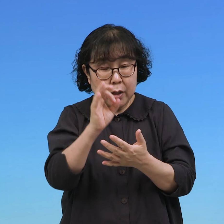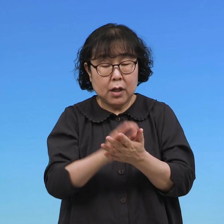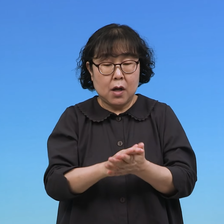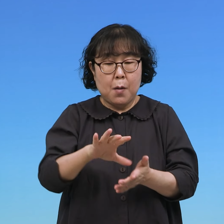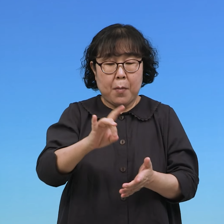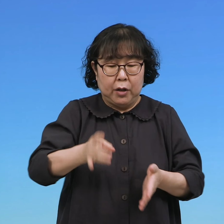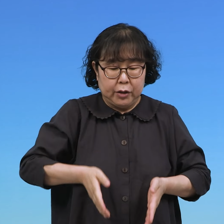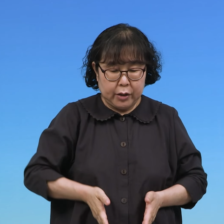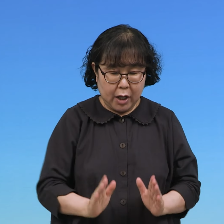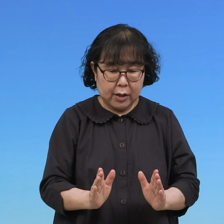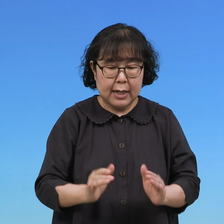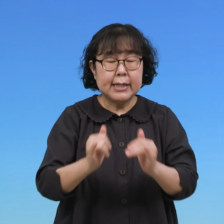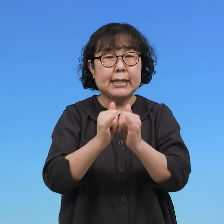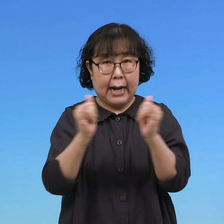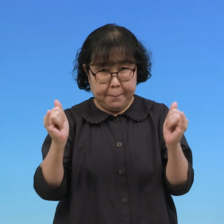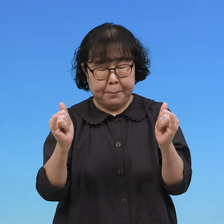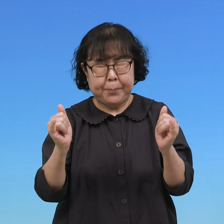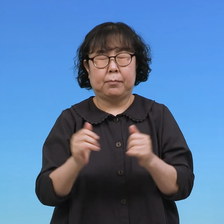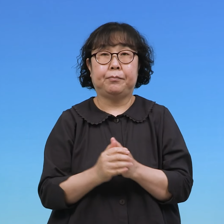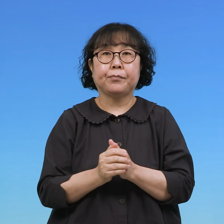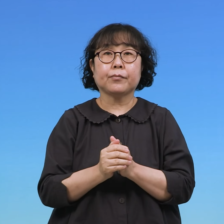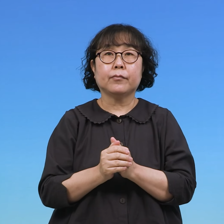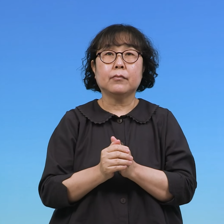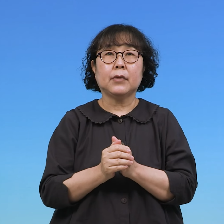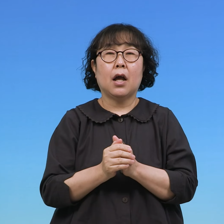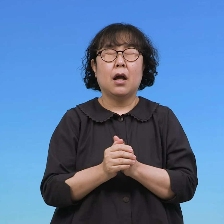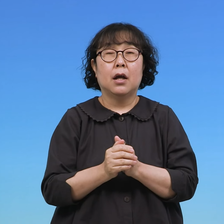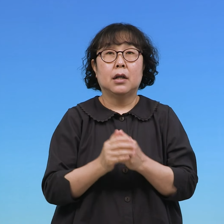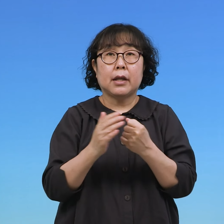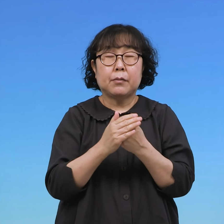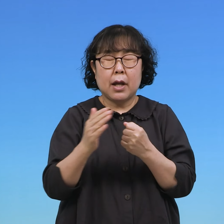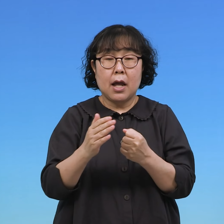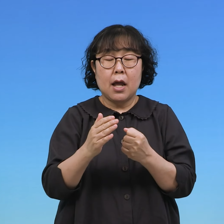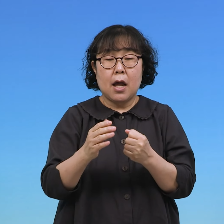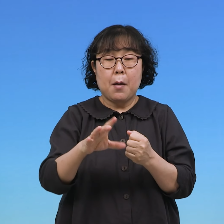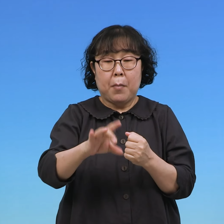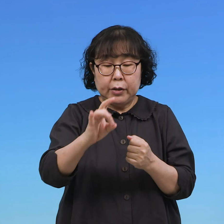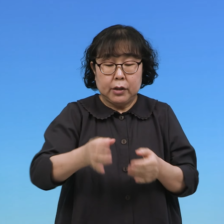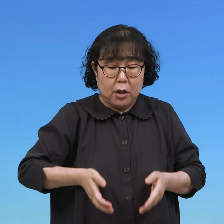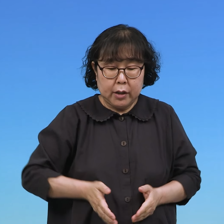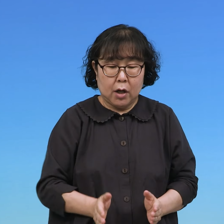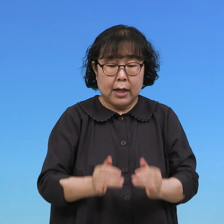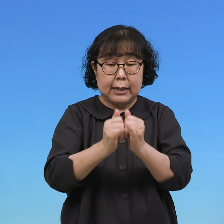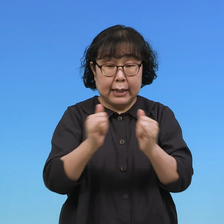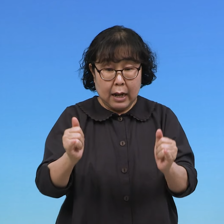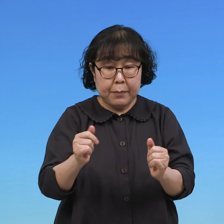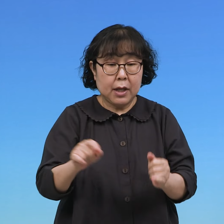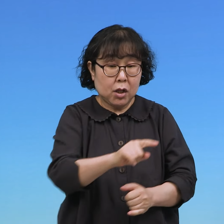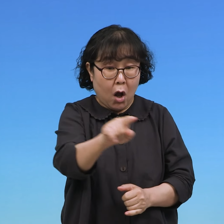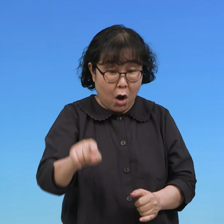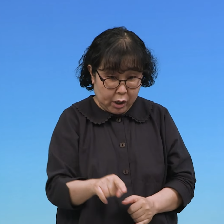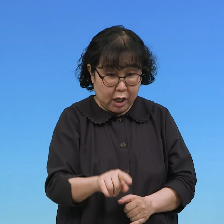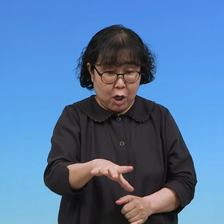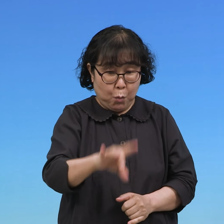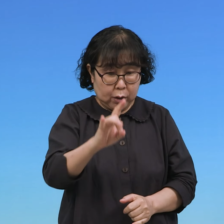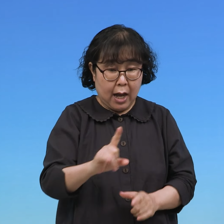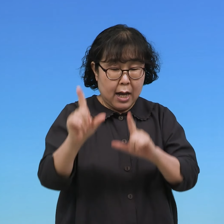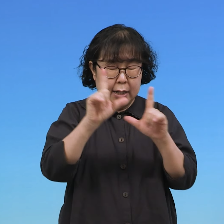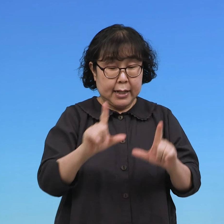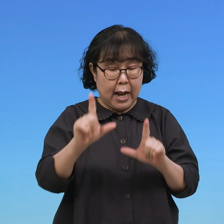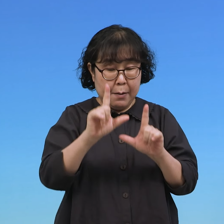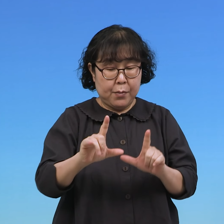먼저 선자 날생이야. 그러니까 먼저 태어난 그 사람이 너희들보다 먼저